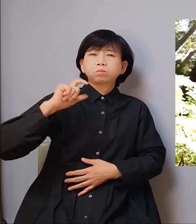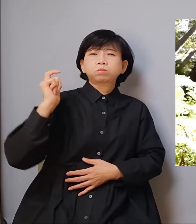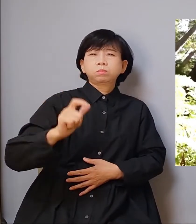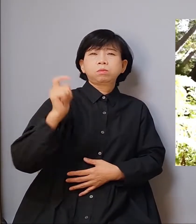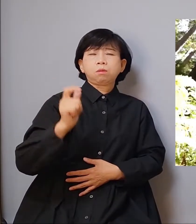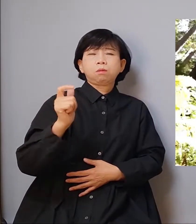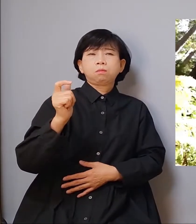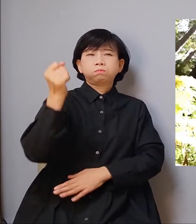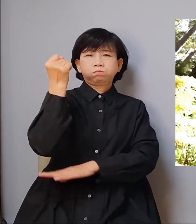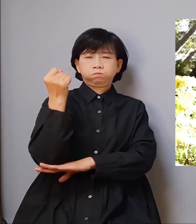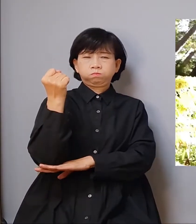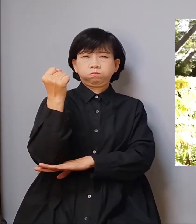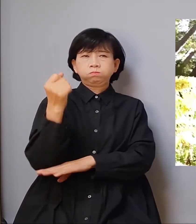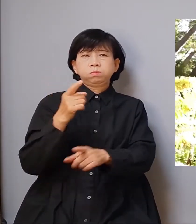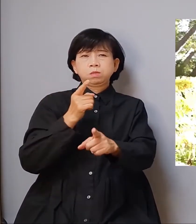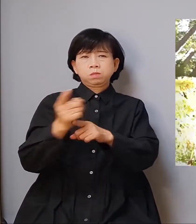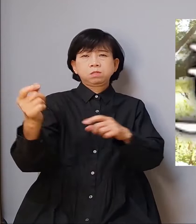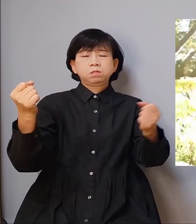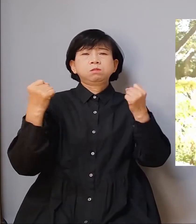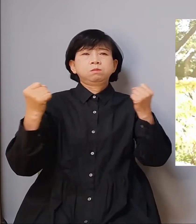있습니다.